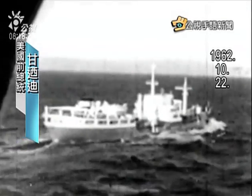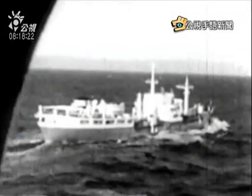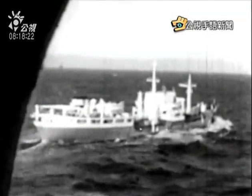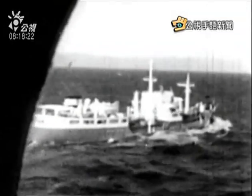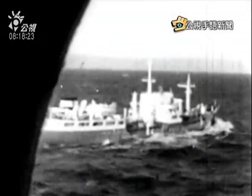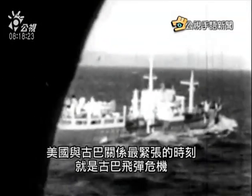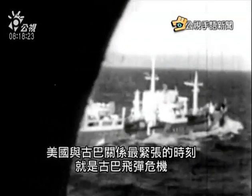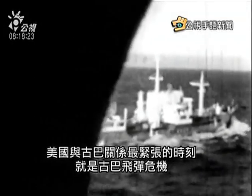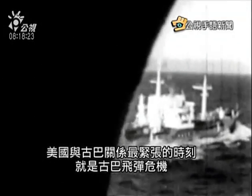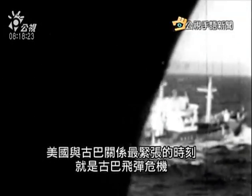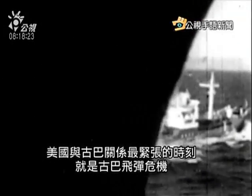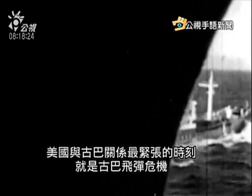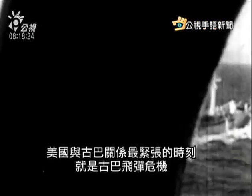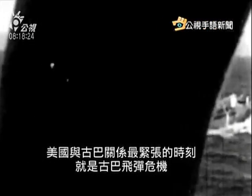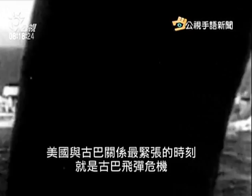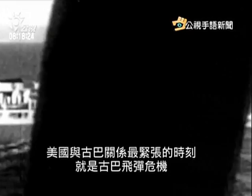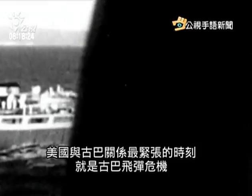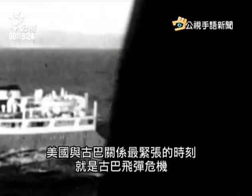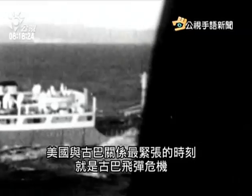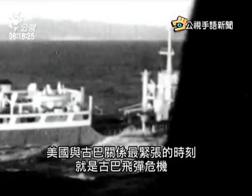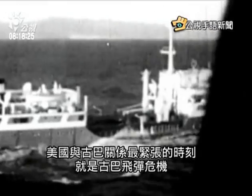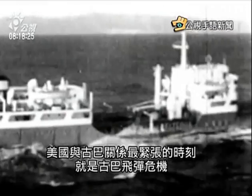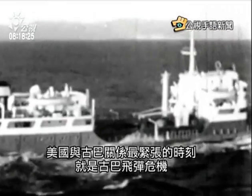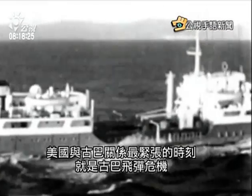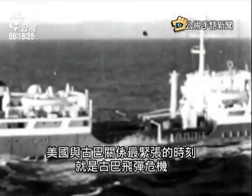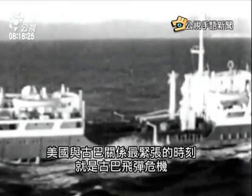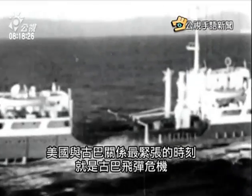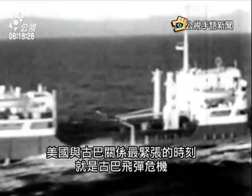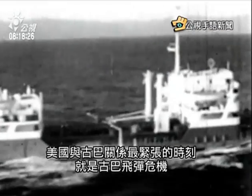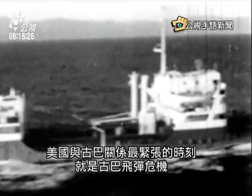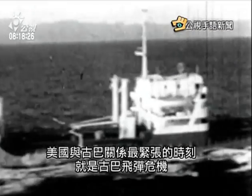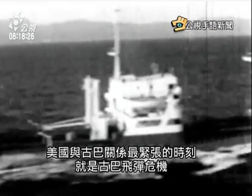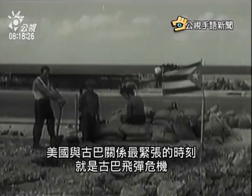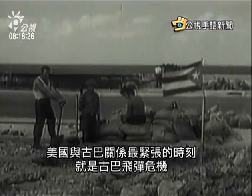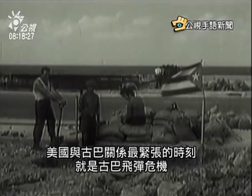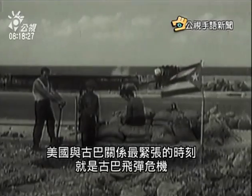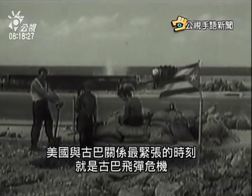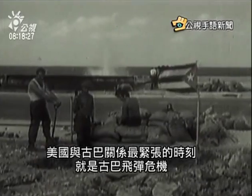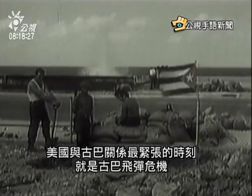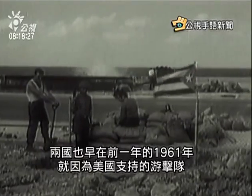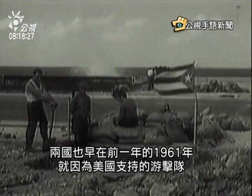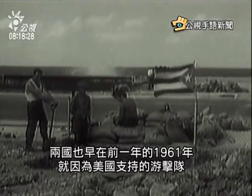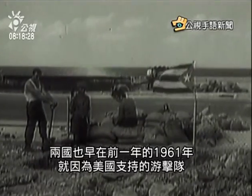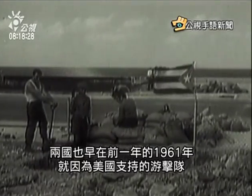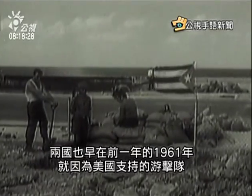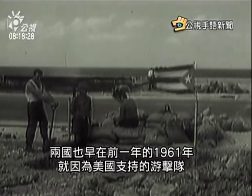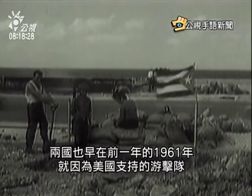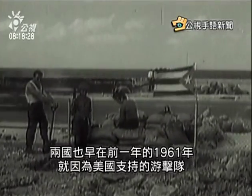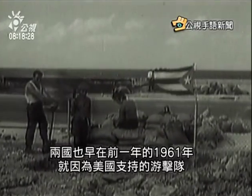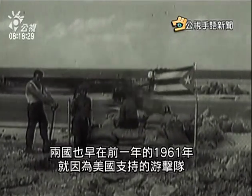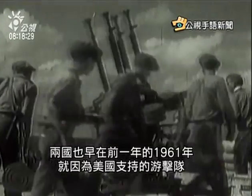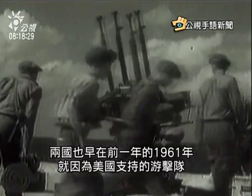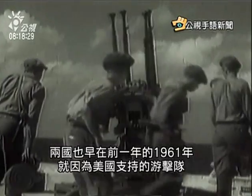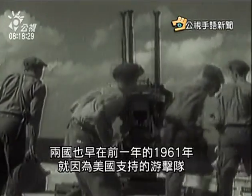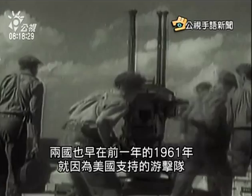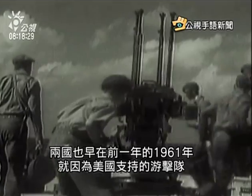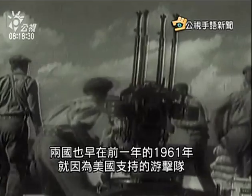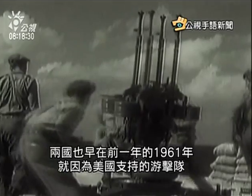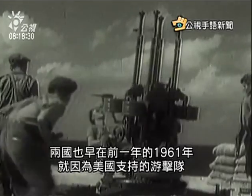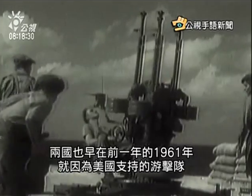古巴关系最紧张的时刻就是古巴飞弹危机。两国也早在前一年的1961年，就因为